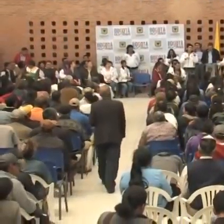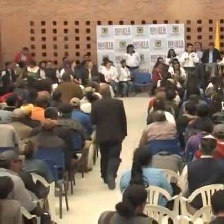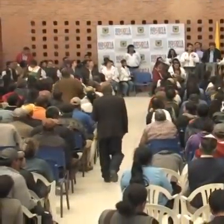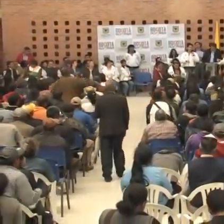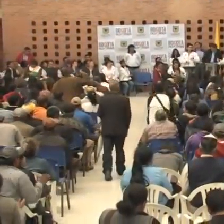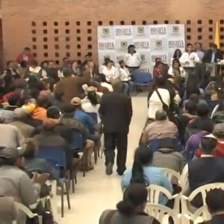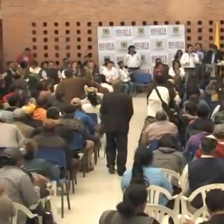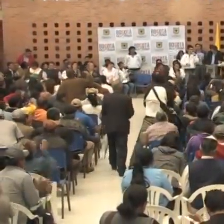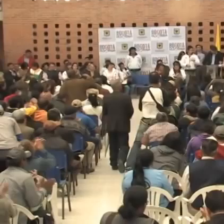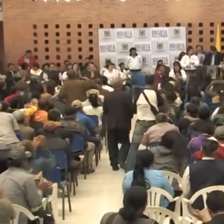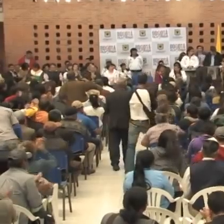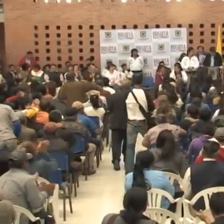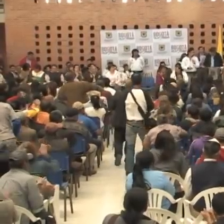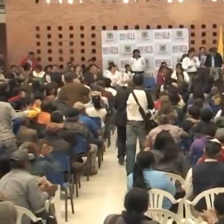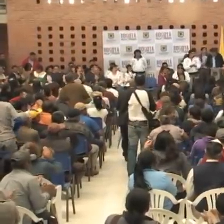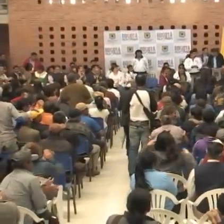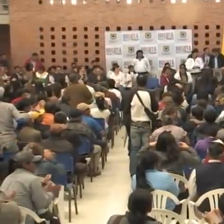gracias.